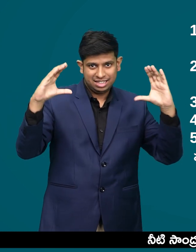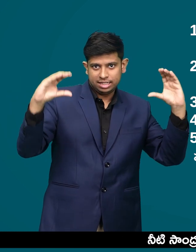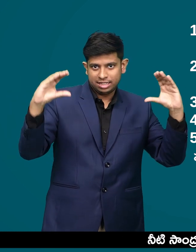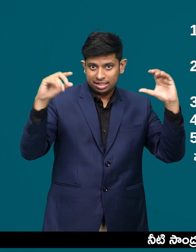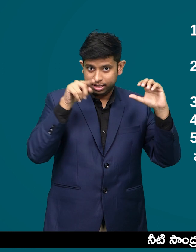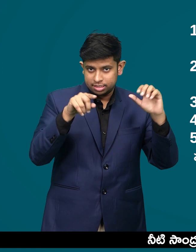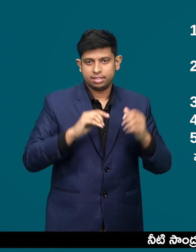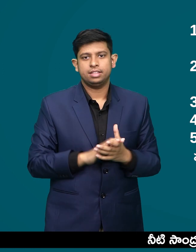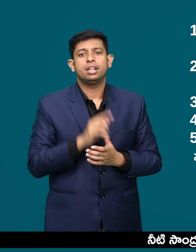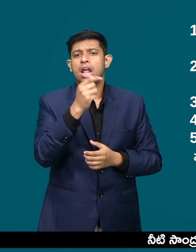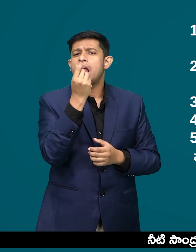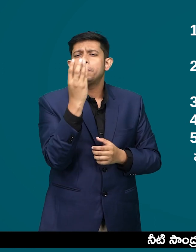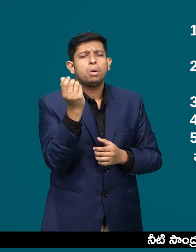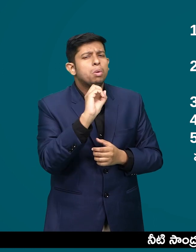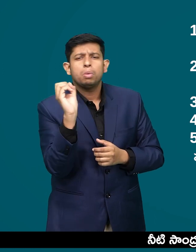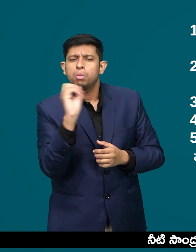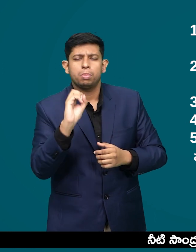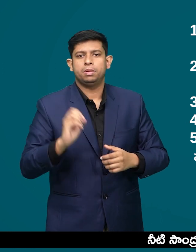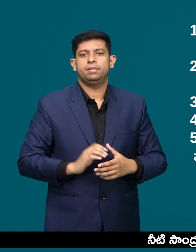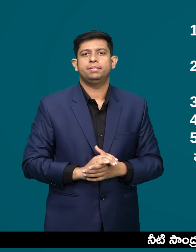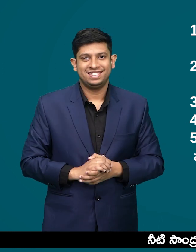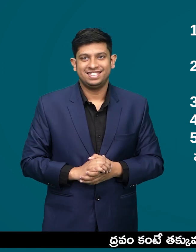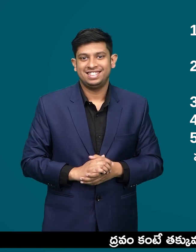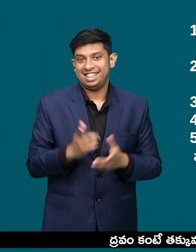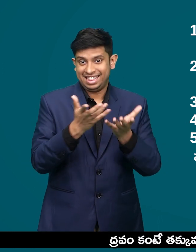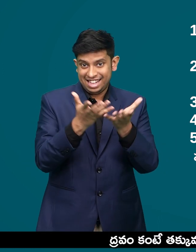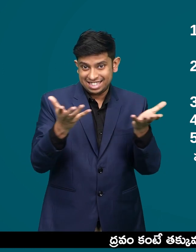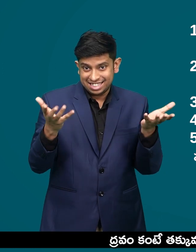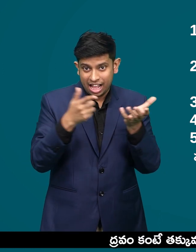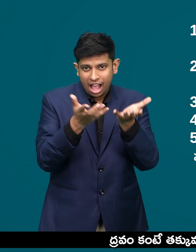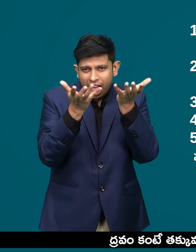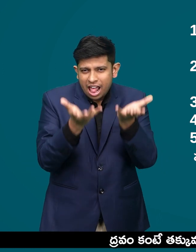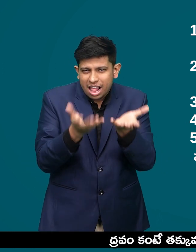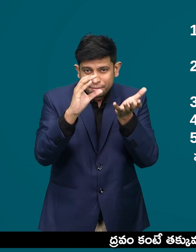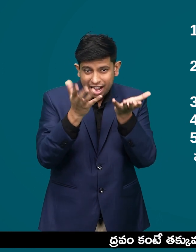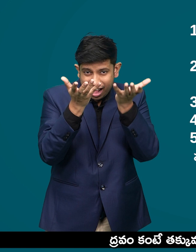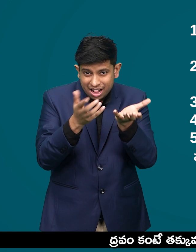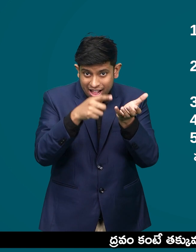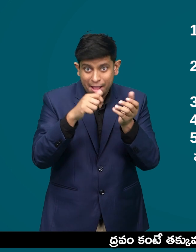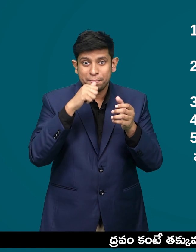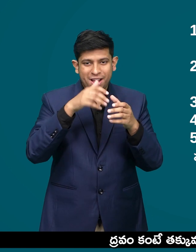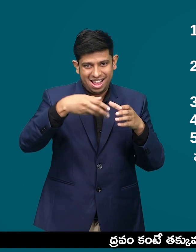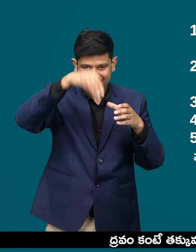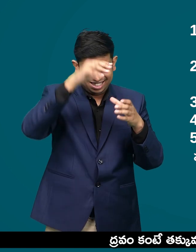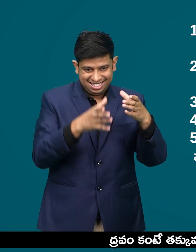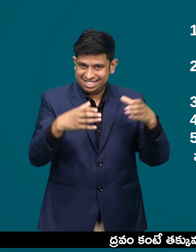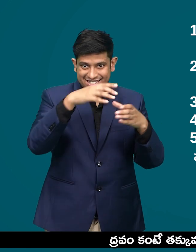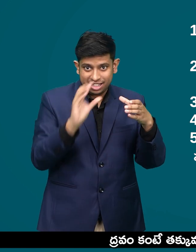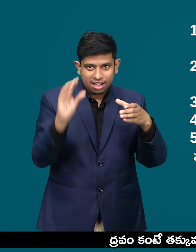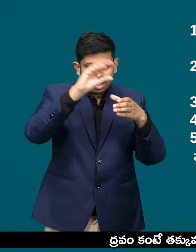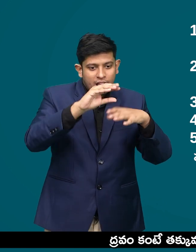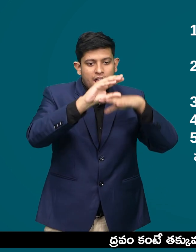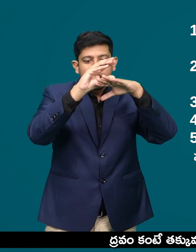మధ్య నిష్పత్తి. దీనికి యూనిట్ లేదు. 3. ద్రవం కంటే తక్కువ సాంద్రత కలిగిన